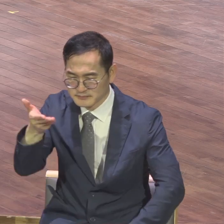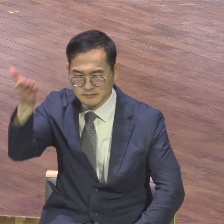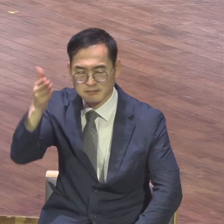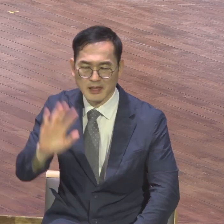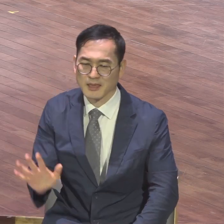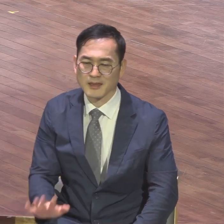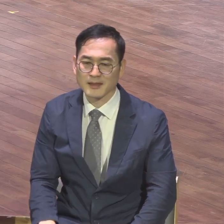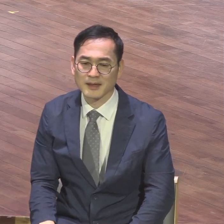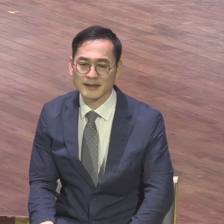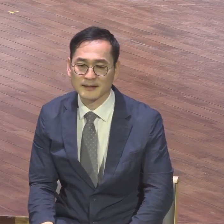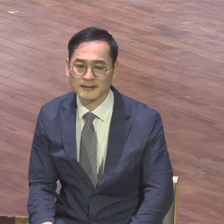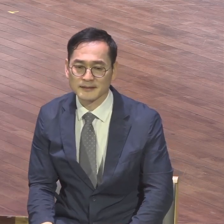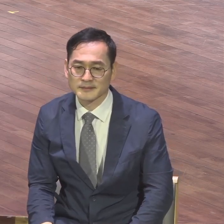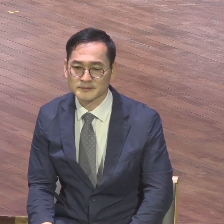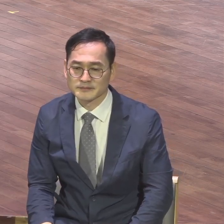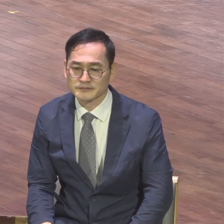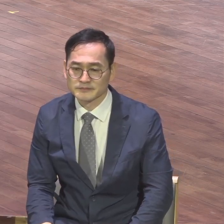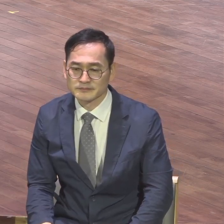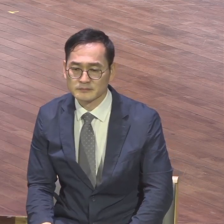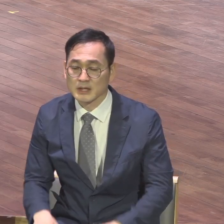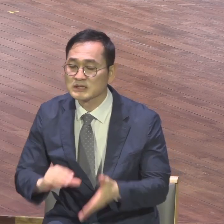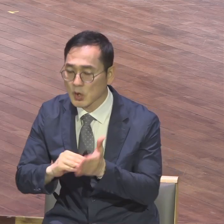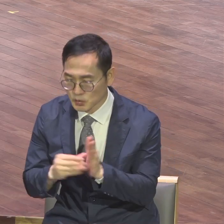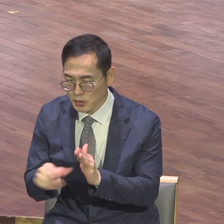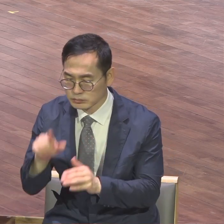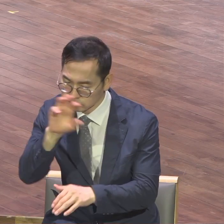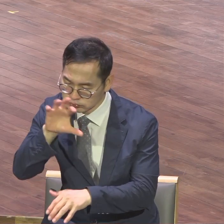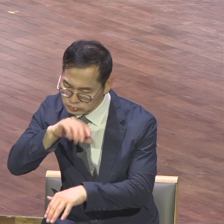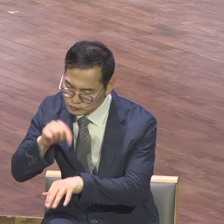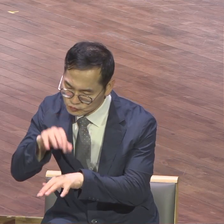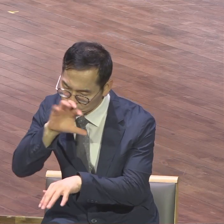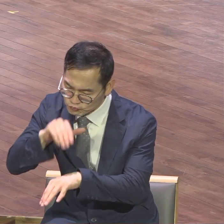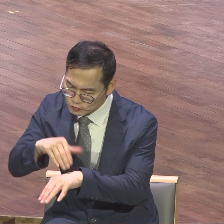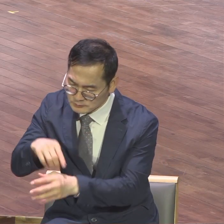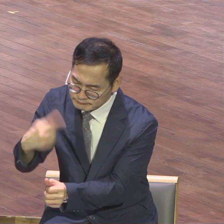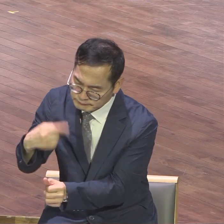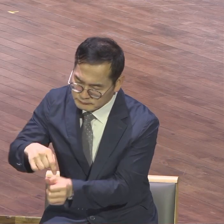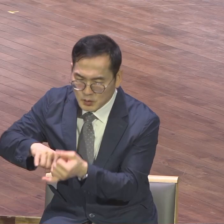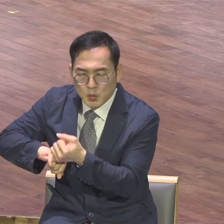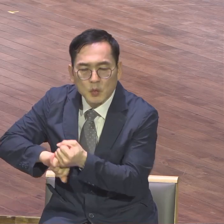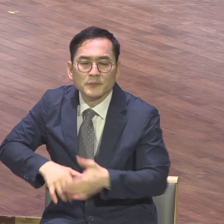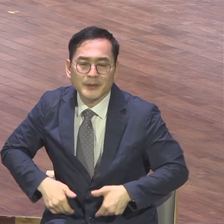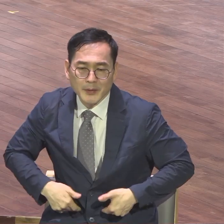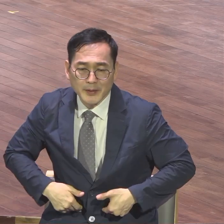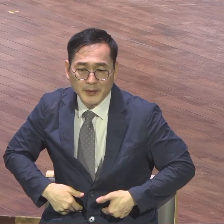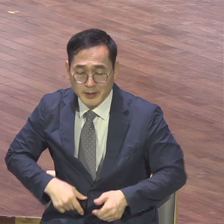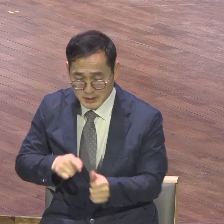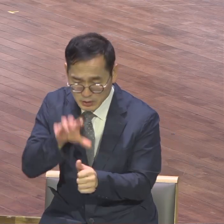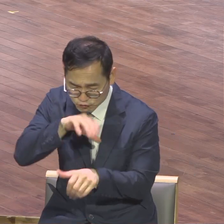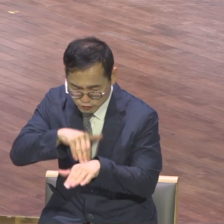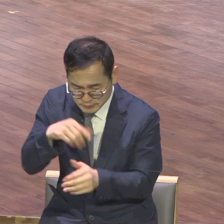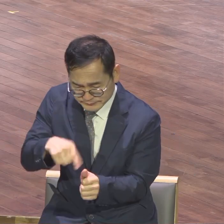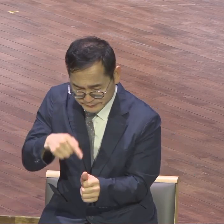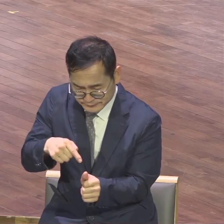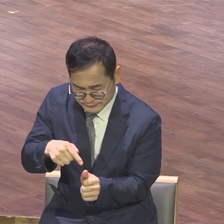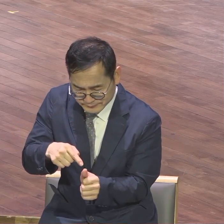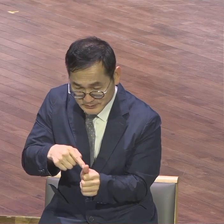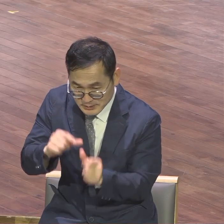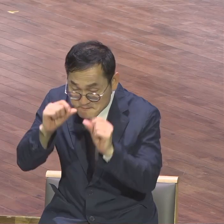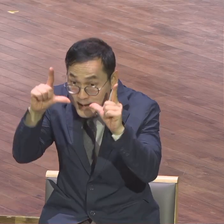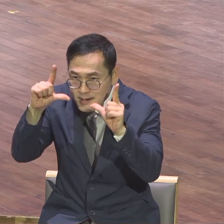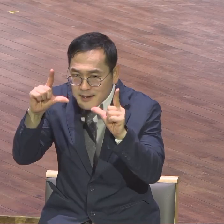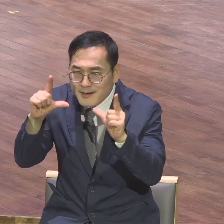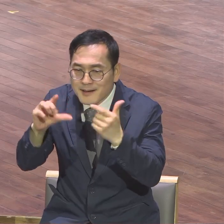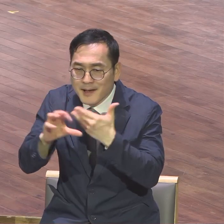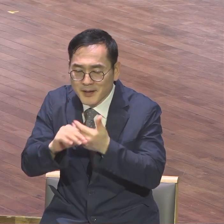성령님도 잘 못 받는단 말이에요. 여러분, 한 사람이 훈련을 받고 변화가 되면 영적 파급 효과가